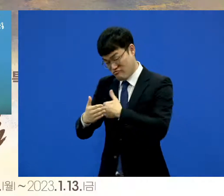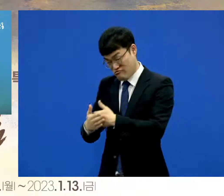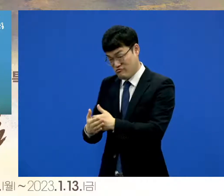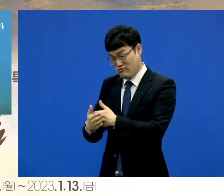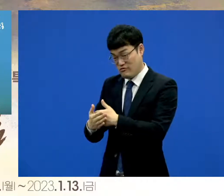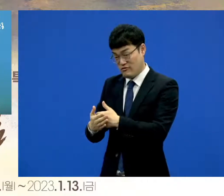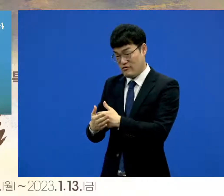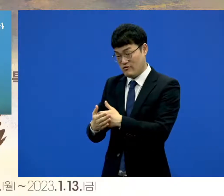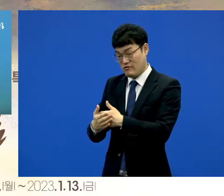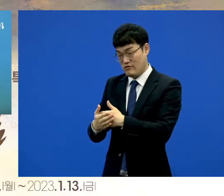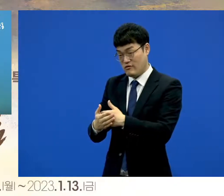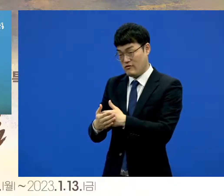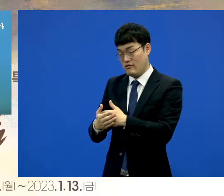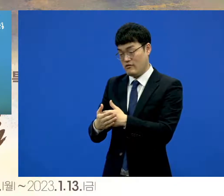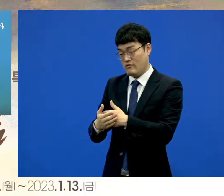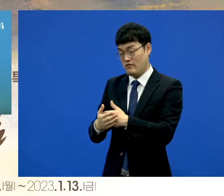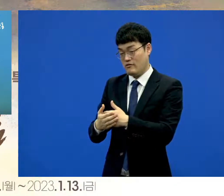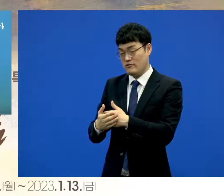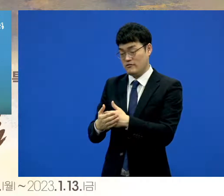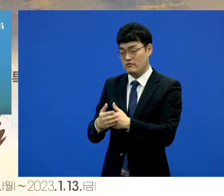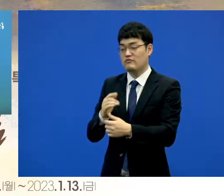사람입니다.